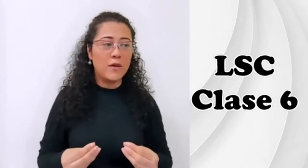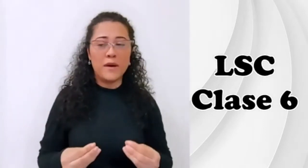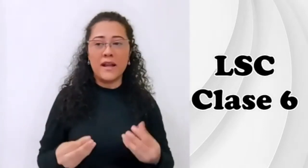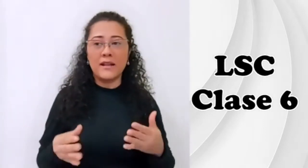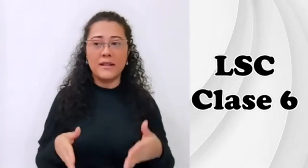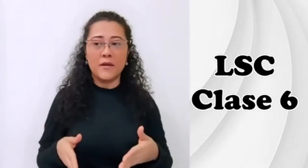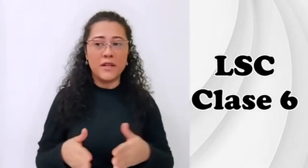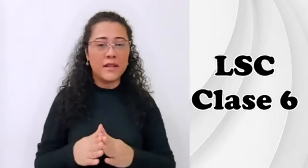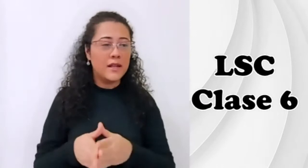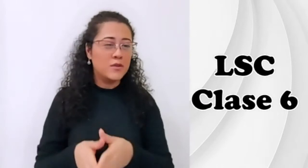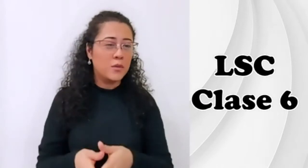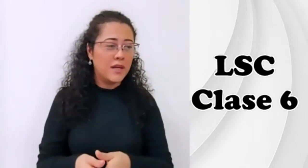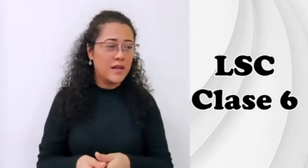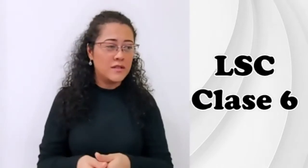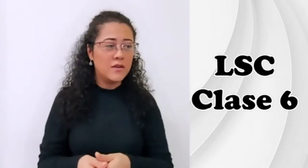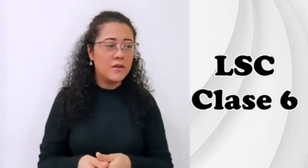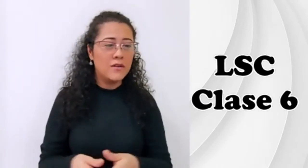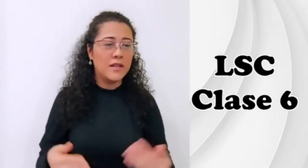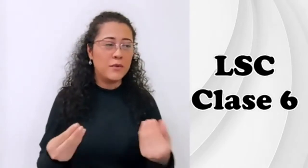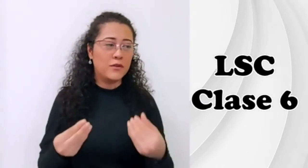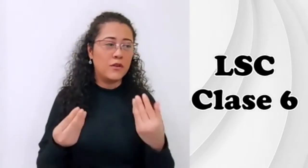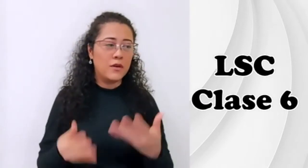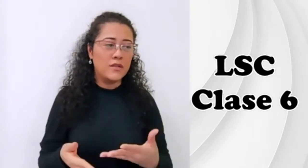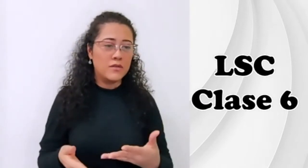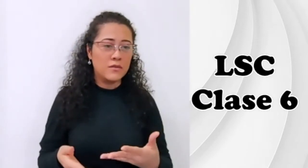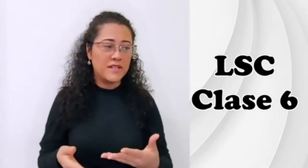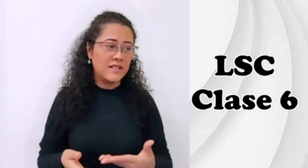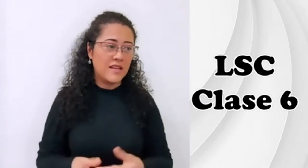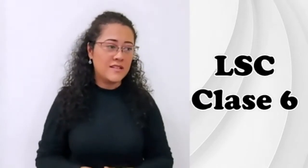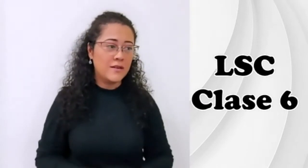para el intérprete en su ubicación, de pronto en su presentación?